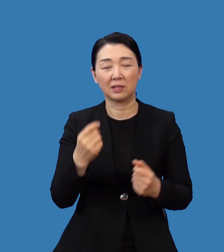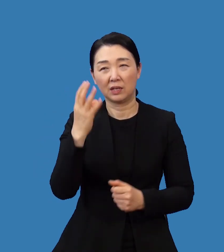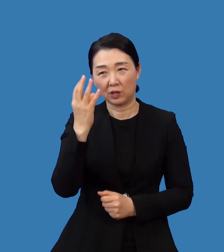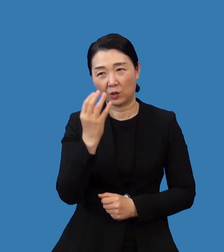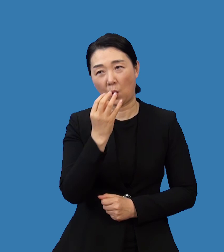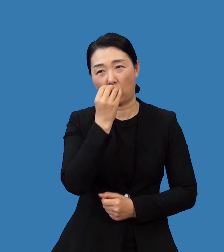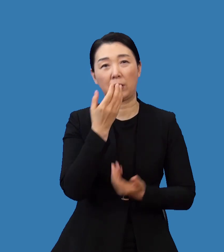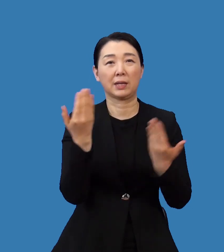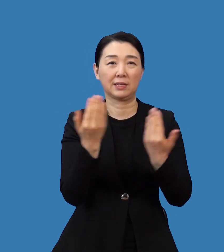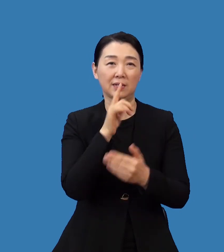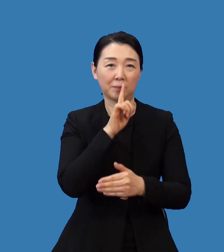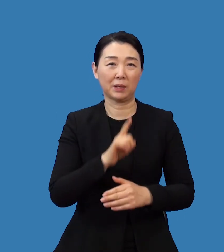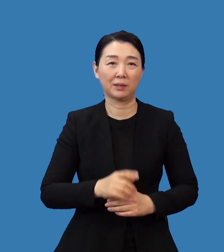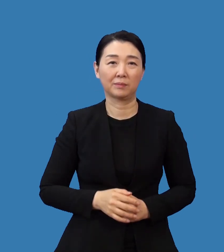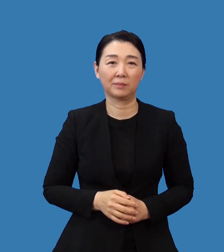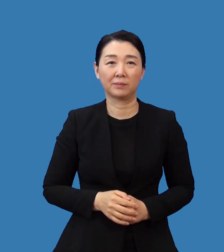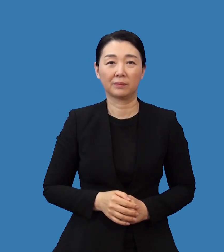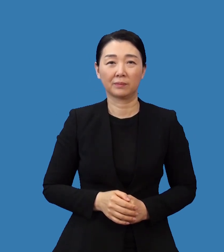성직이다, 이런 말을 했습니다.